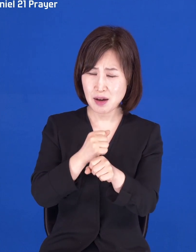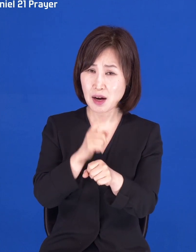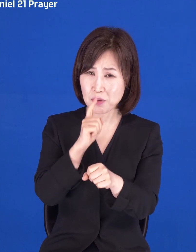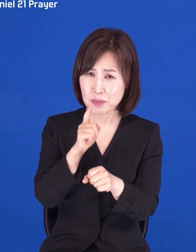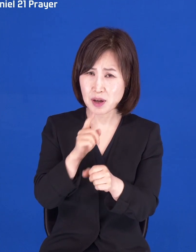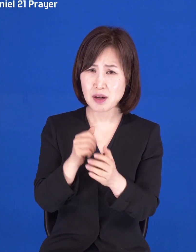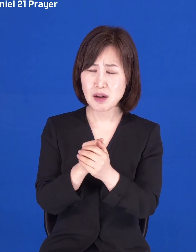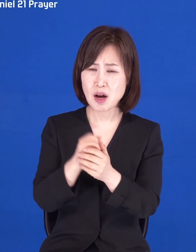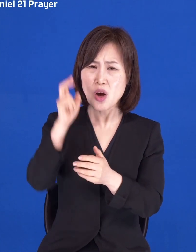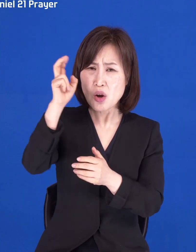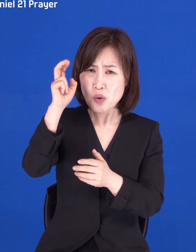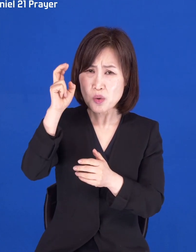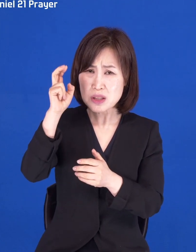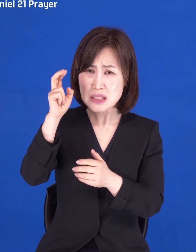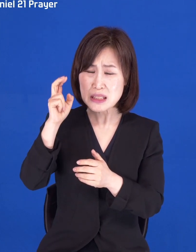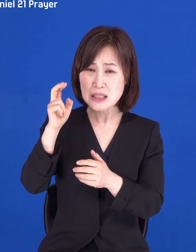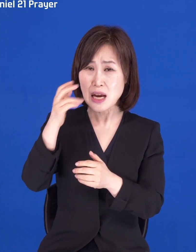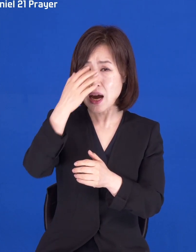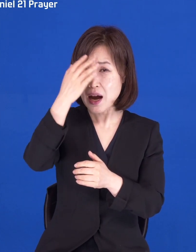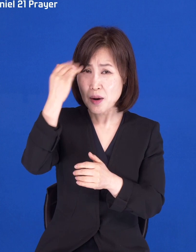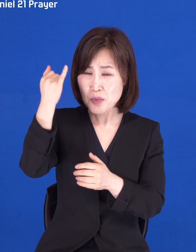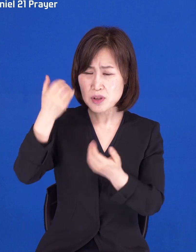혹시라도 나중에 내가 없을 때